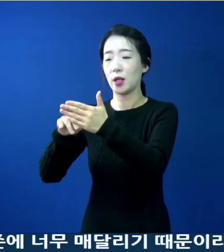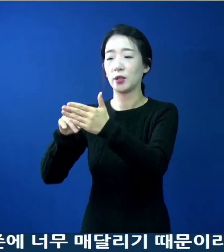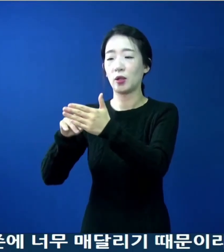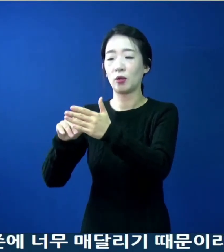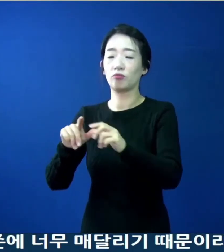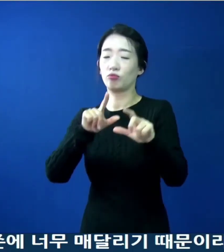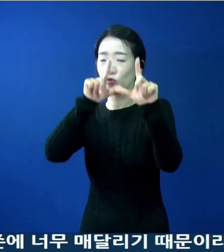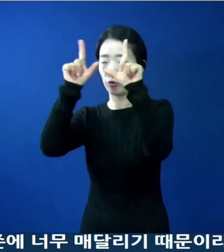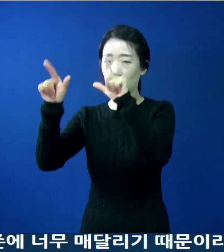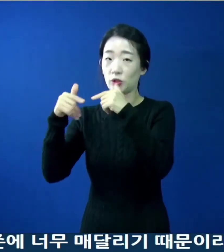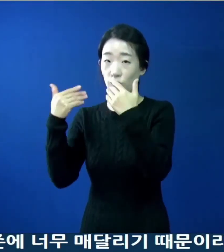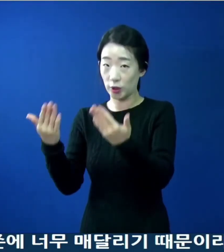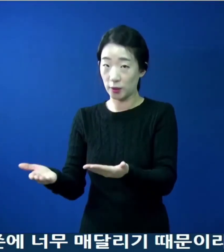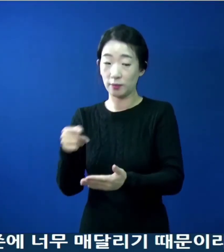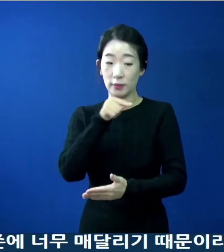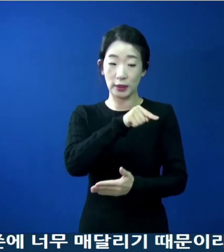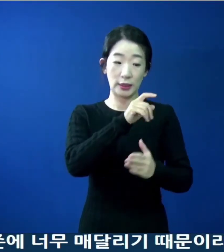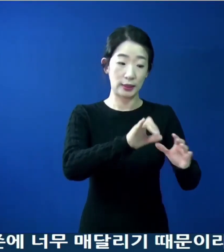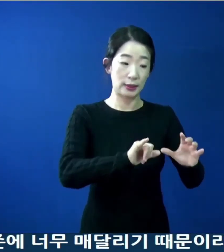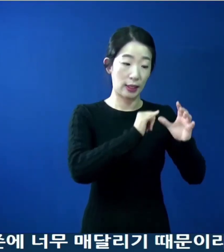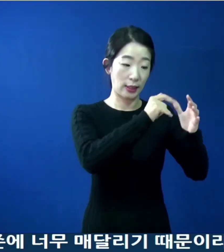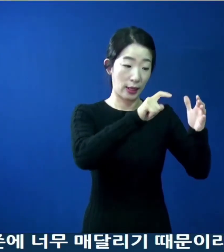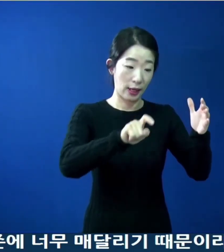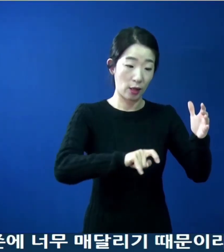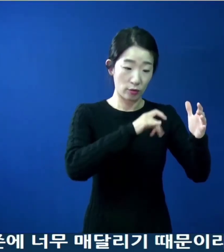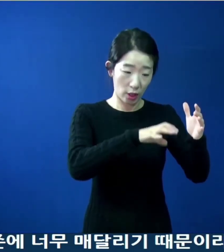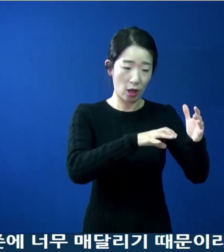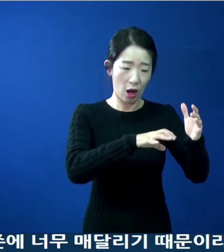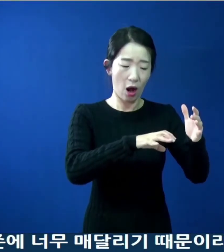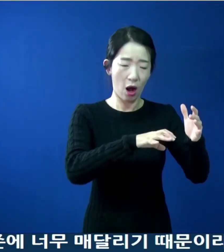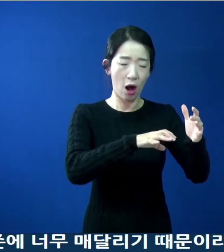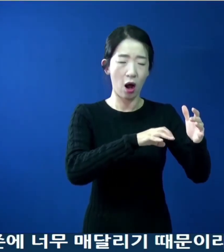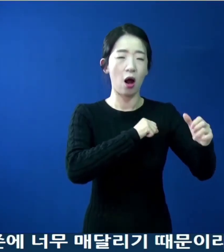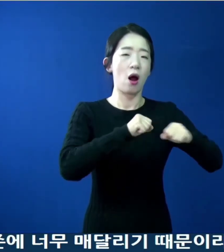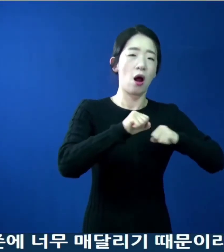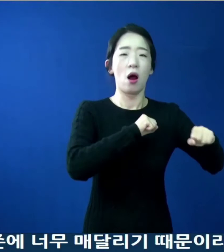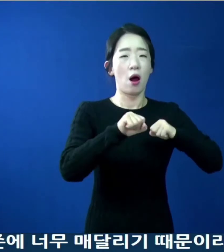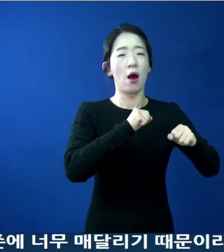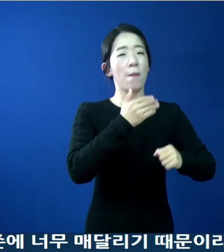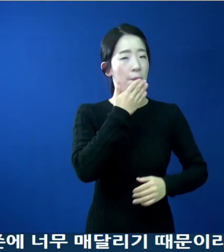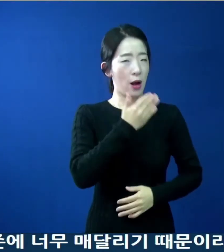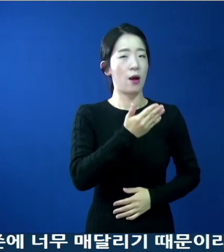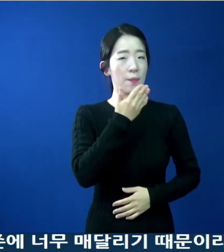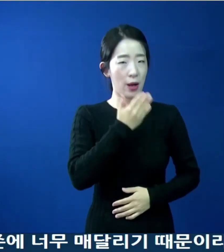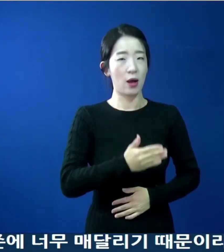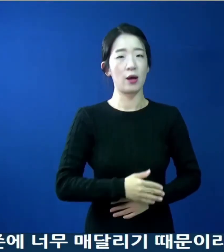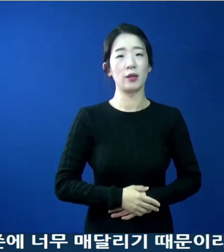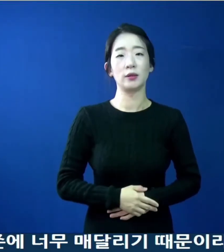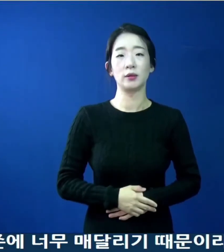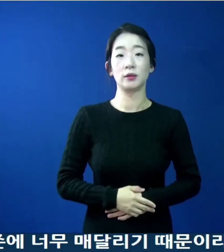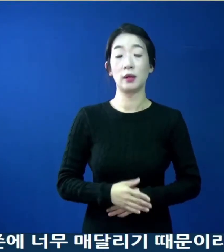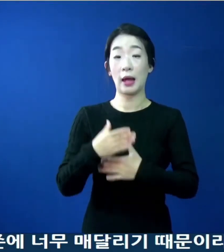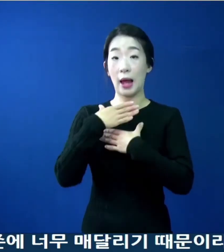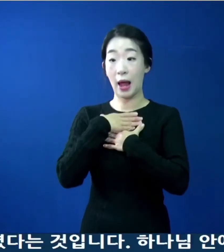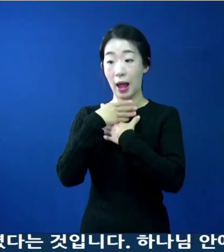얼마든지 생존할 수 있다는 겁니다. 사실 안식의 원리는요, 하나님